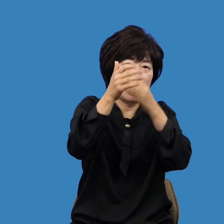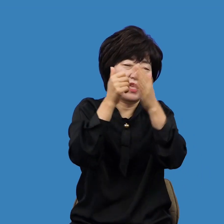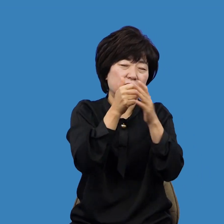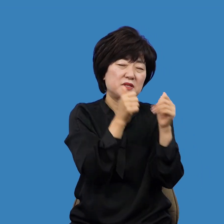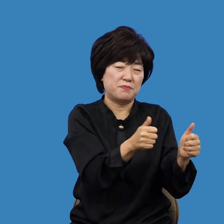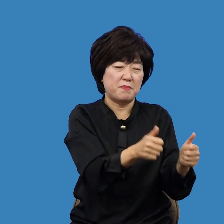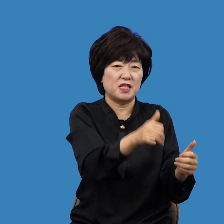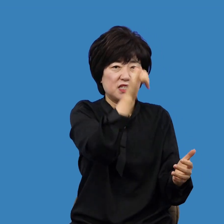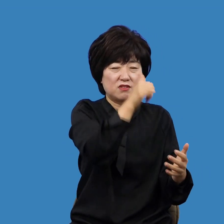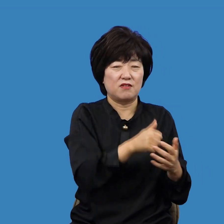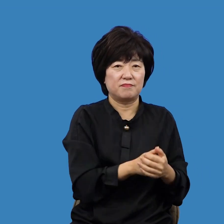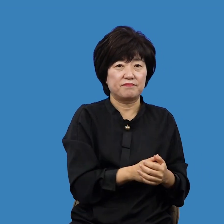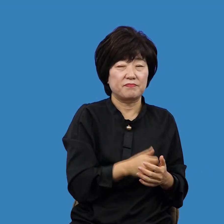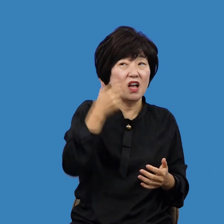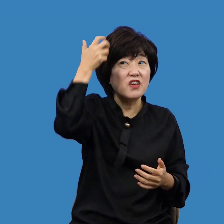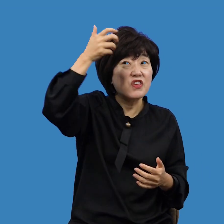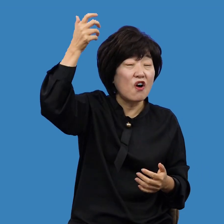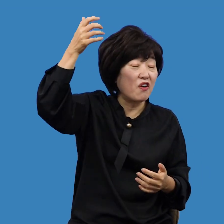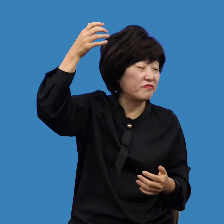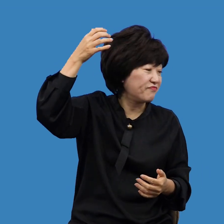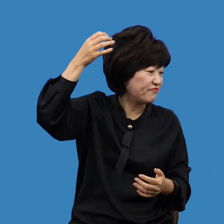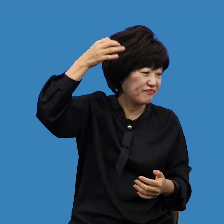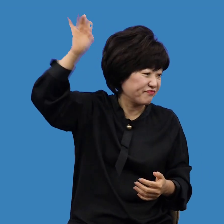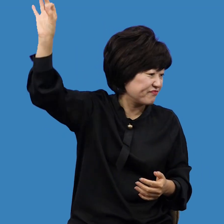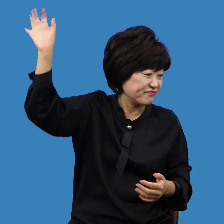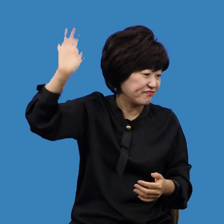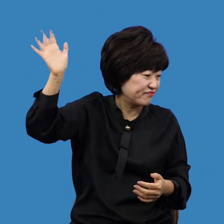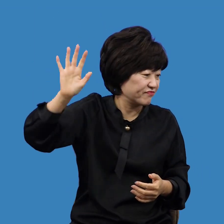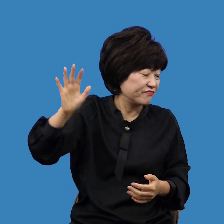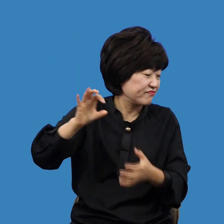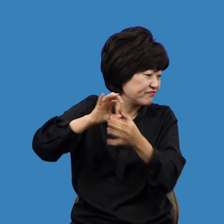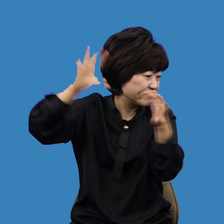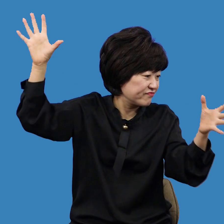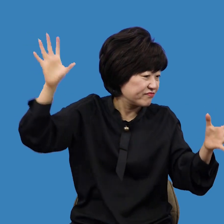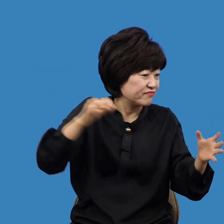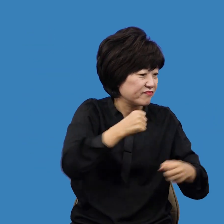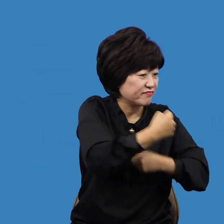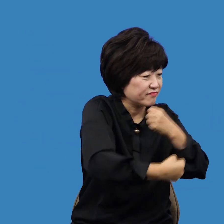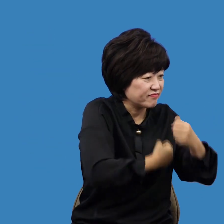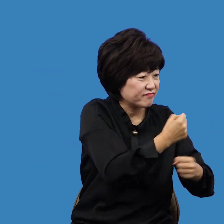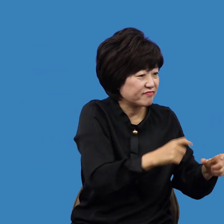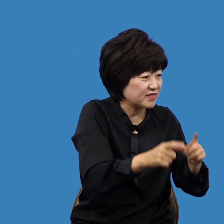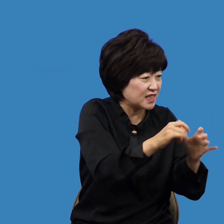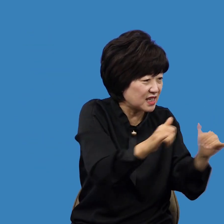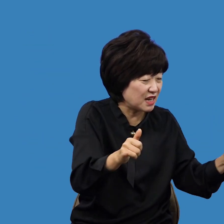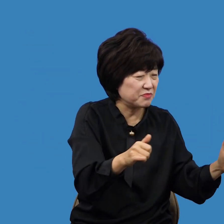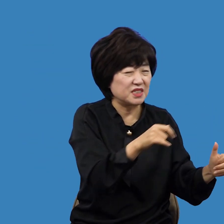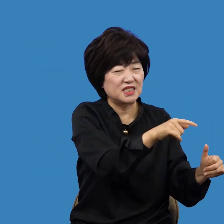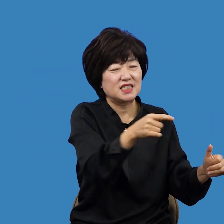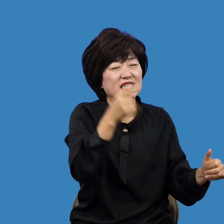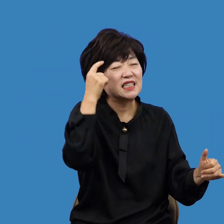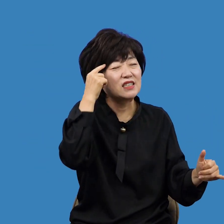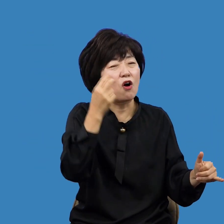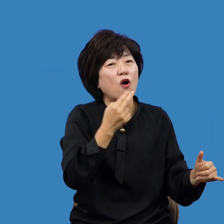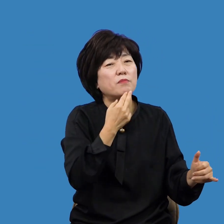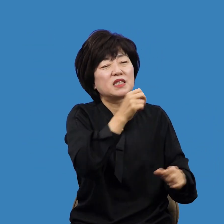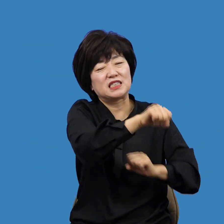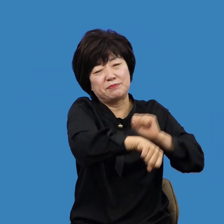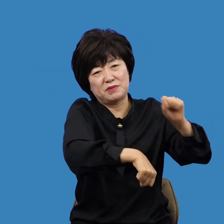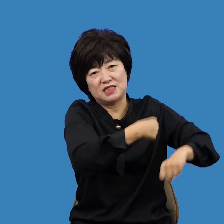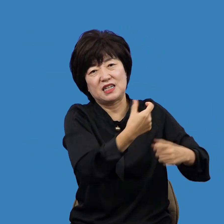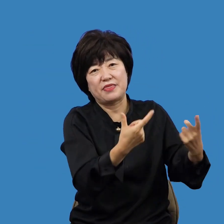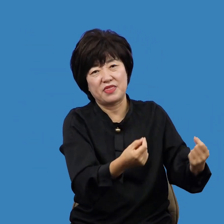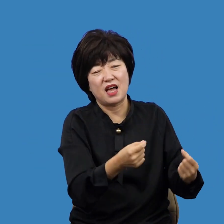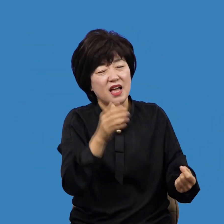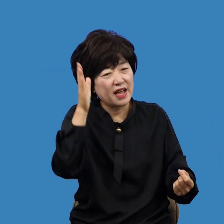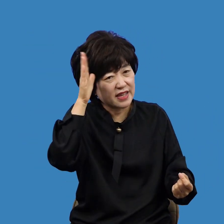내용인데, 이 영을 인정하지 않는 사람들은 그냥 이성 없는 짐승 같은 존재라는 거야. 그냥 정욕을 따라서 살아가는 존재 같은 거라는 거야. 그래서 개나